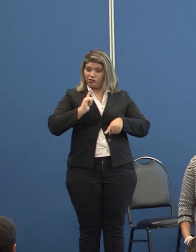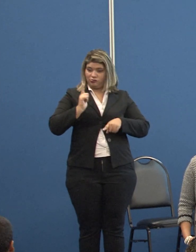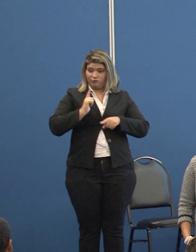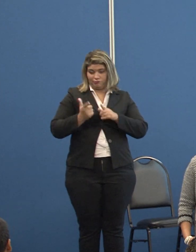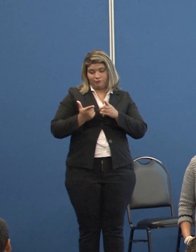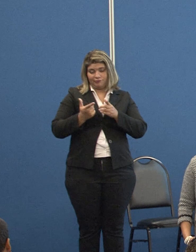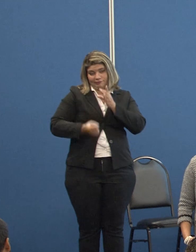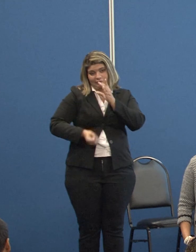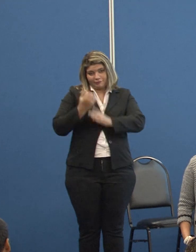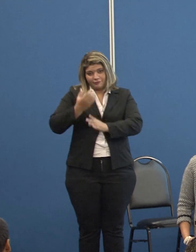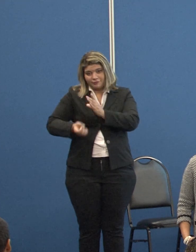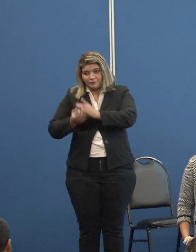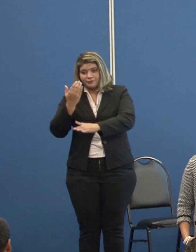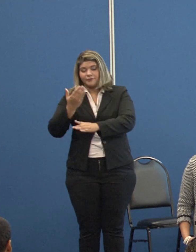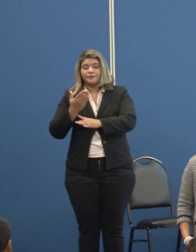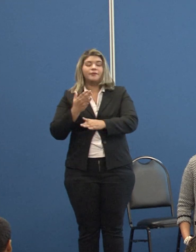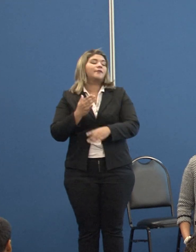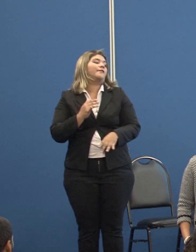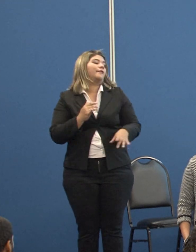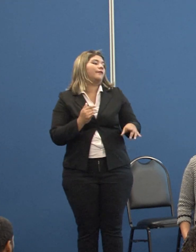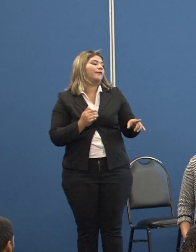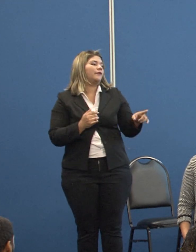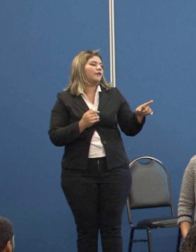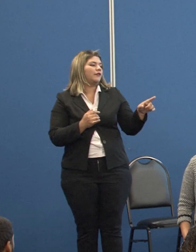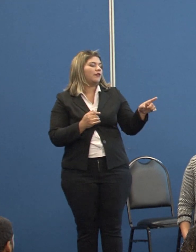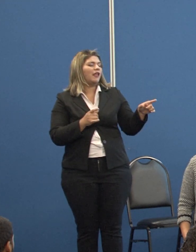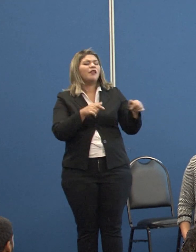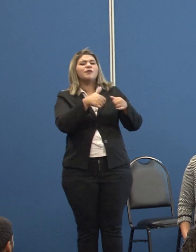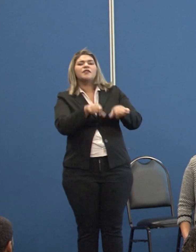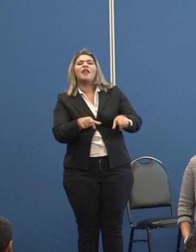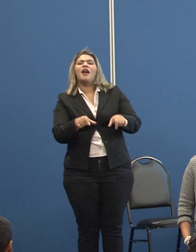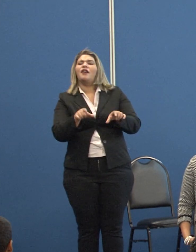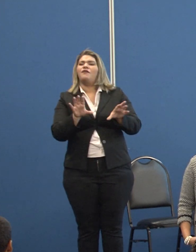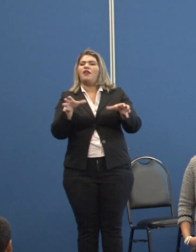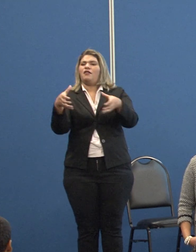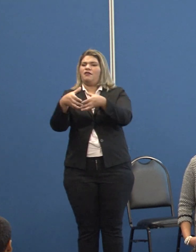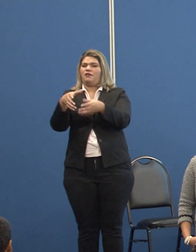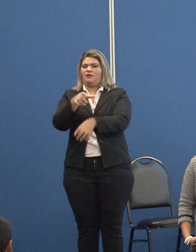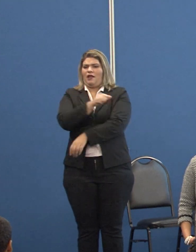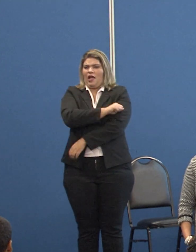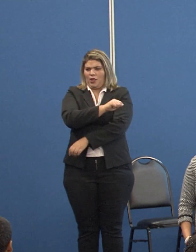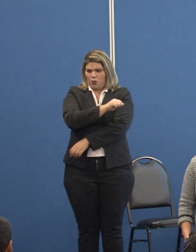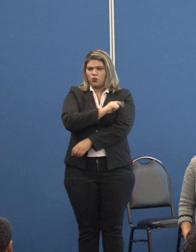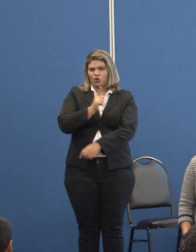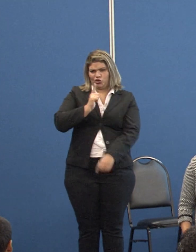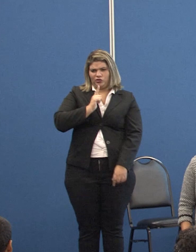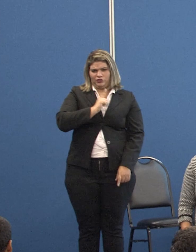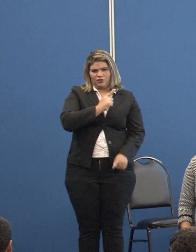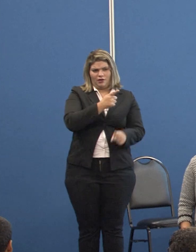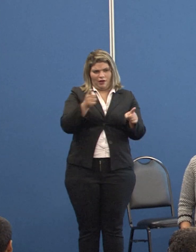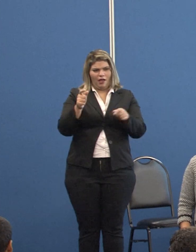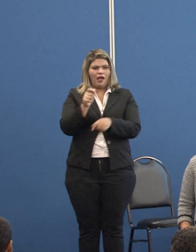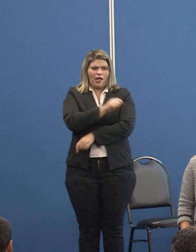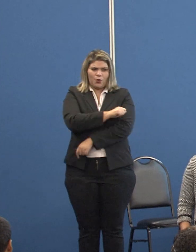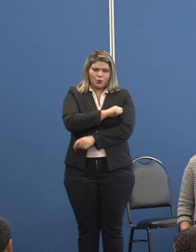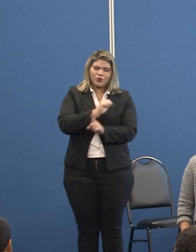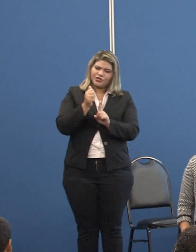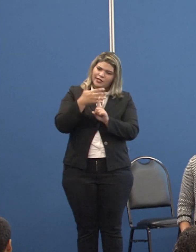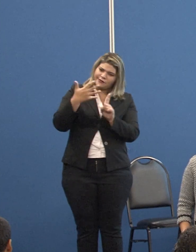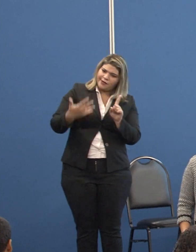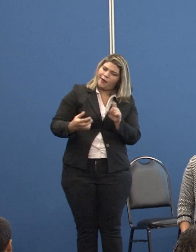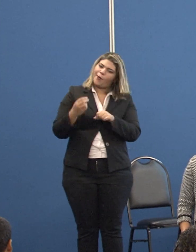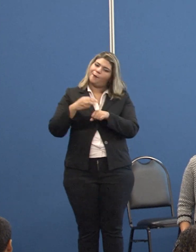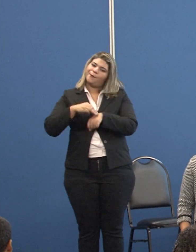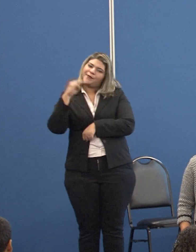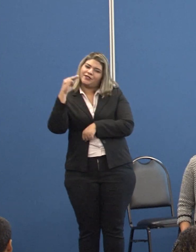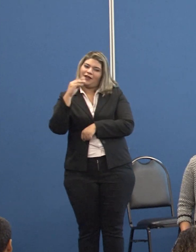produzir, porque eu estava trabalhando, até tem alguns alunos aqui que do curso, né, de extensão, do mestrado e